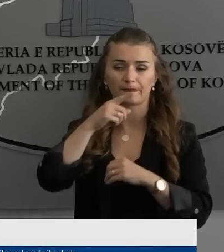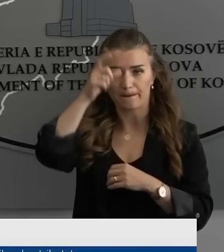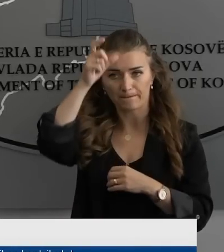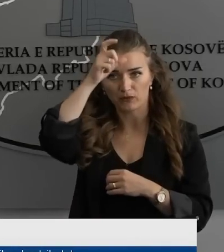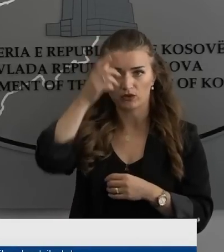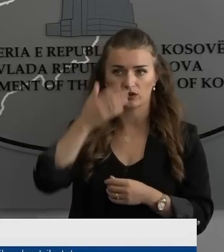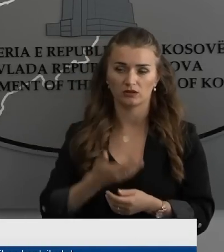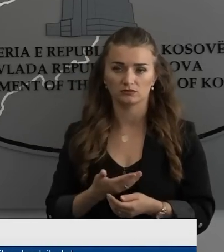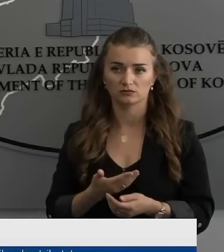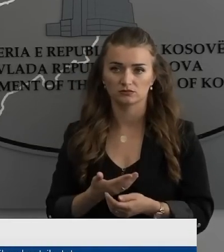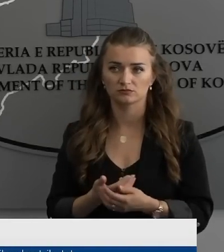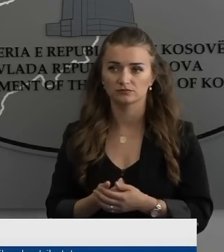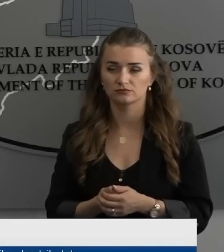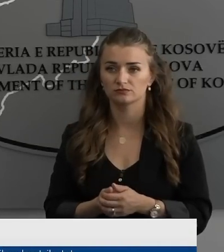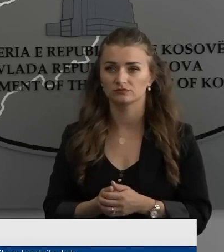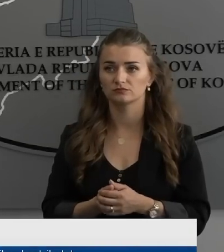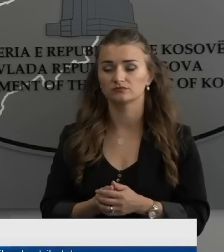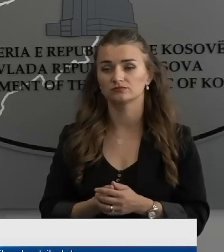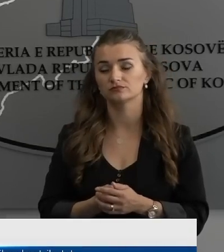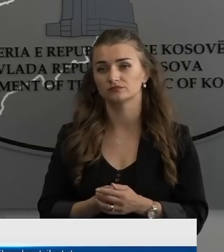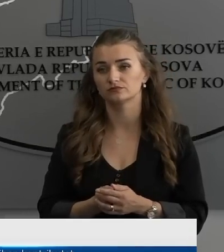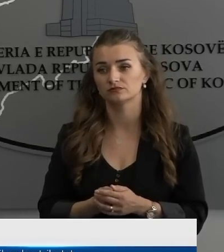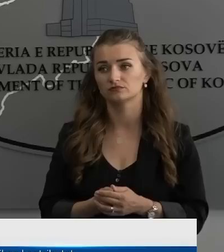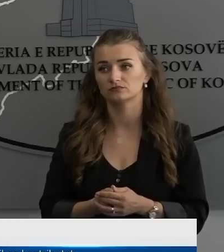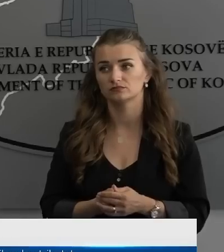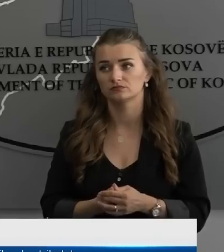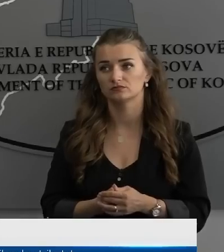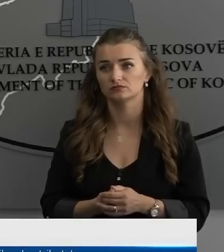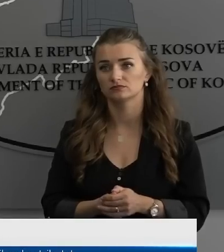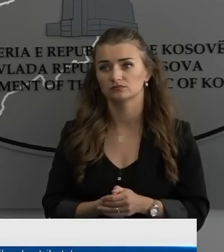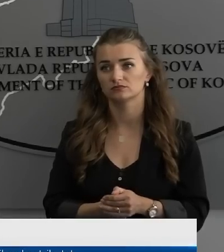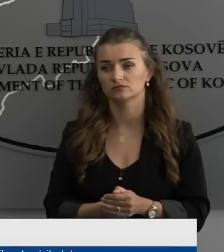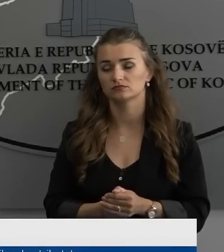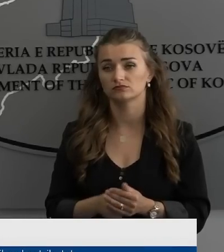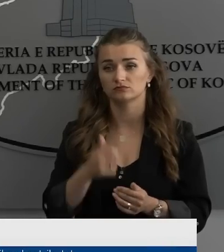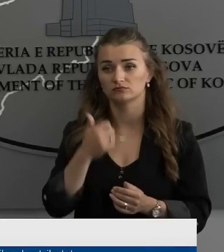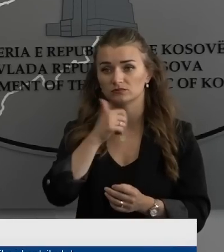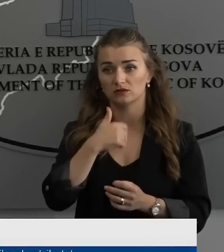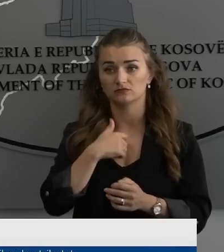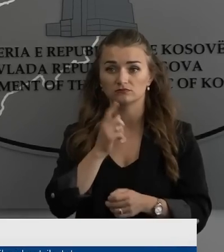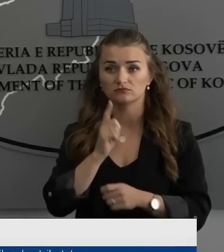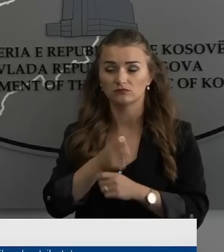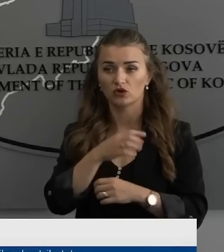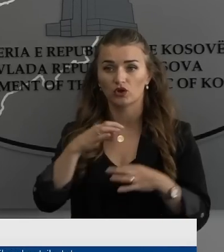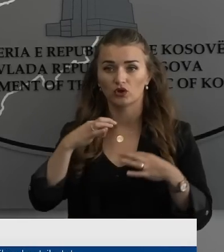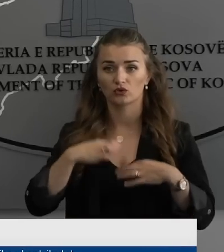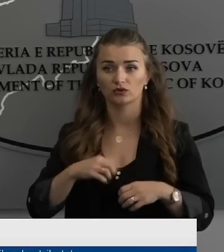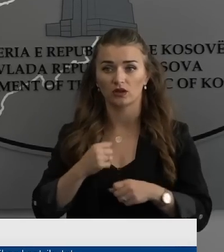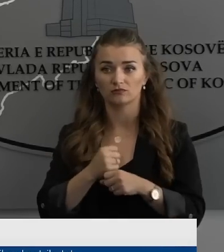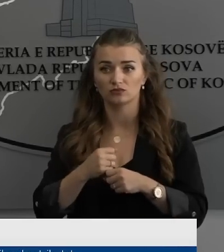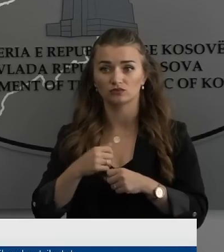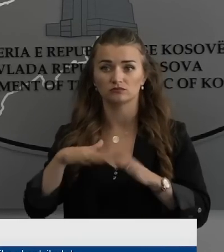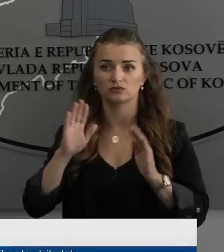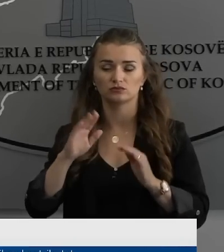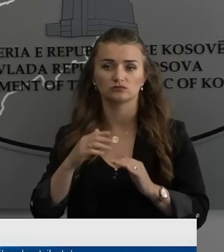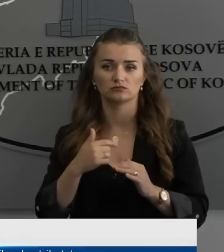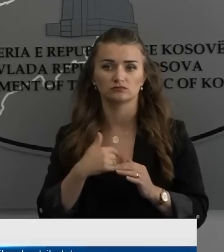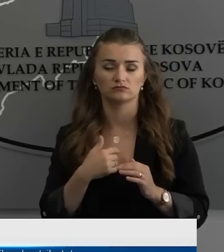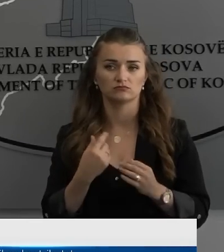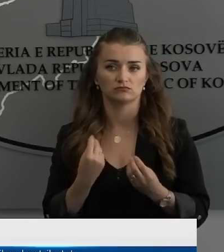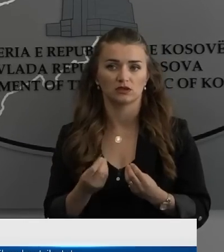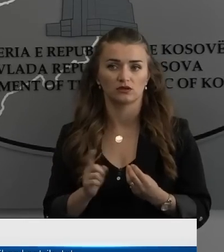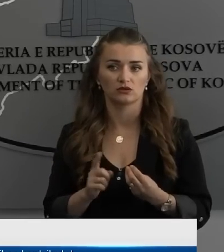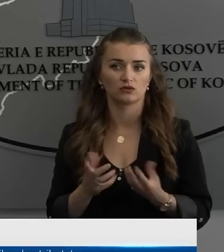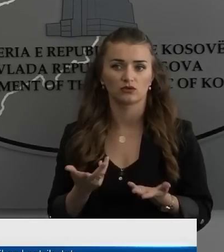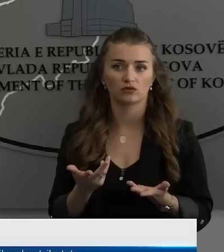nuk duhet të shpërblehet tash duke dhe në dërheqje kryetari. Dhe dërheqja në fund fundit është akt moral, nuk mund